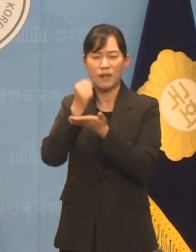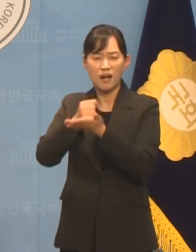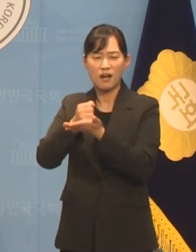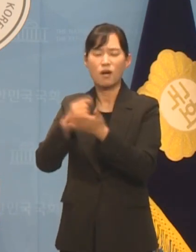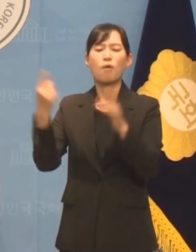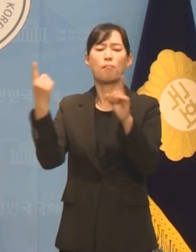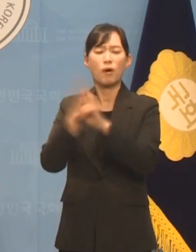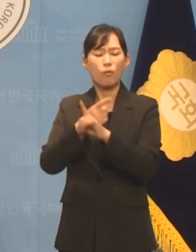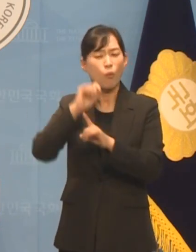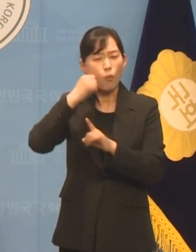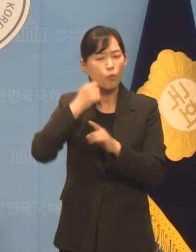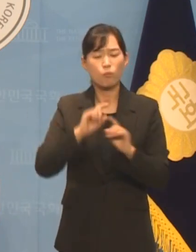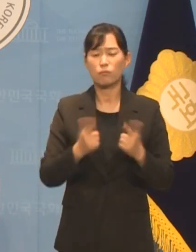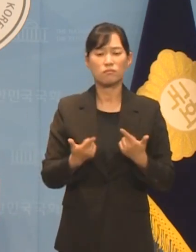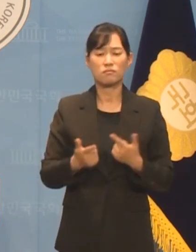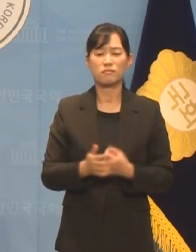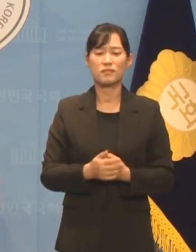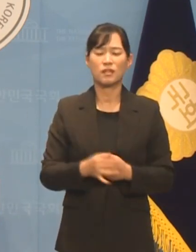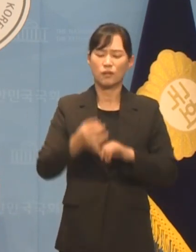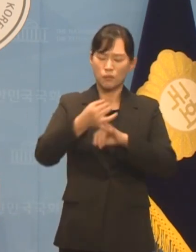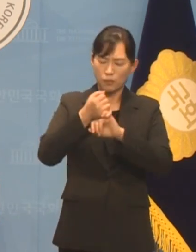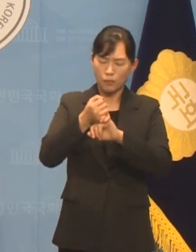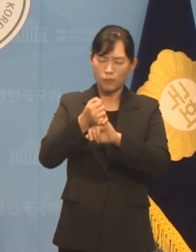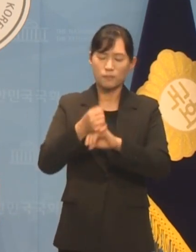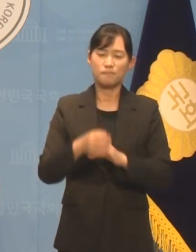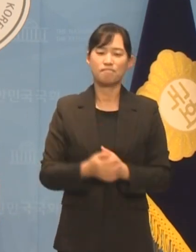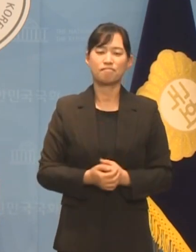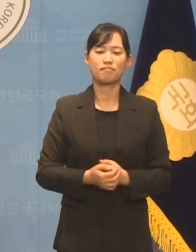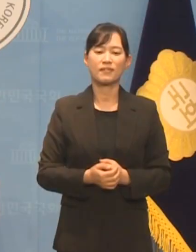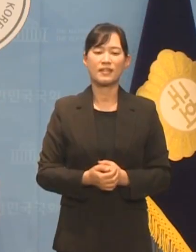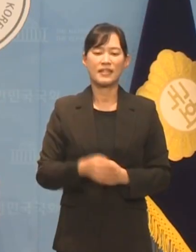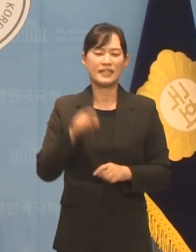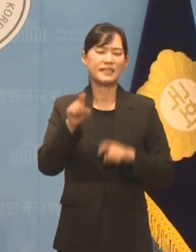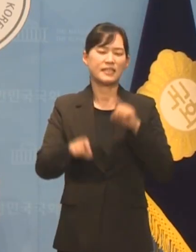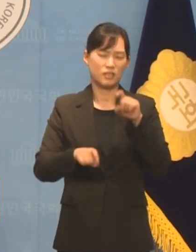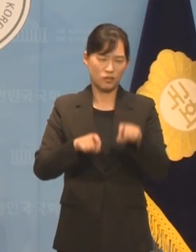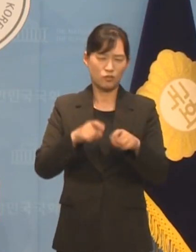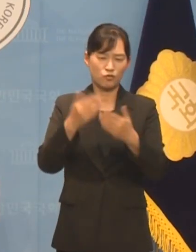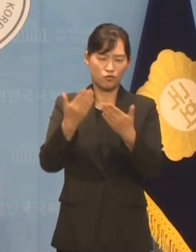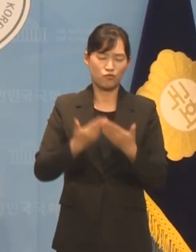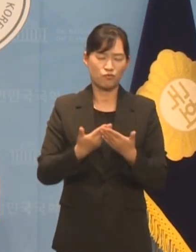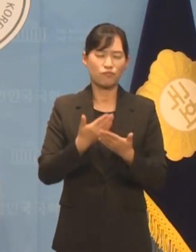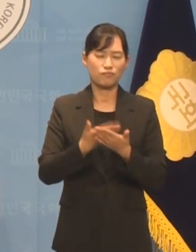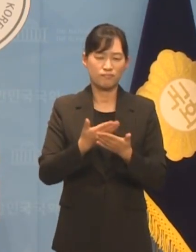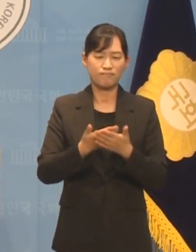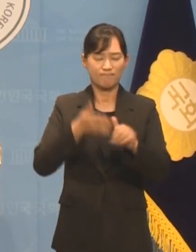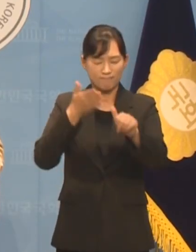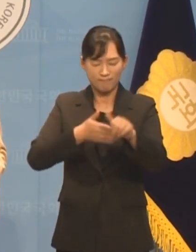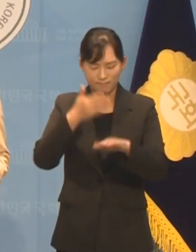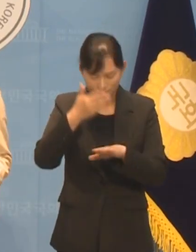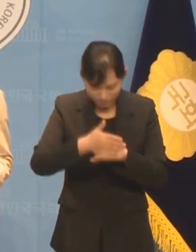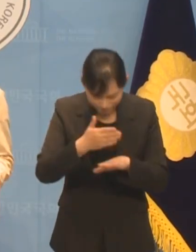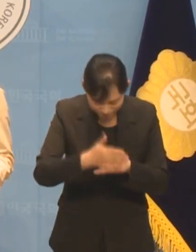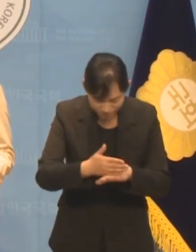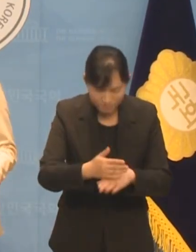바꾸는 것은 어렵지 않지 않습니까? 반드시 이것만이라도 실천해 주시기를 요청드립니다. 감사합니다.